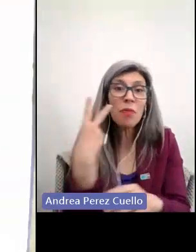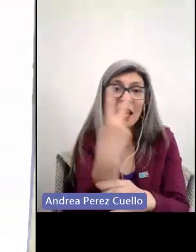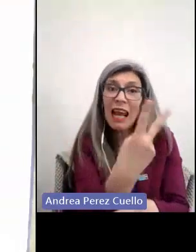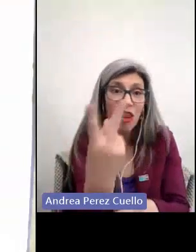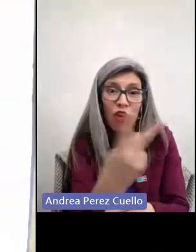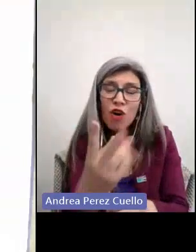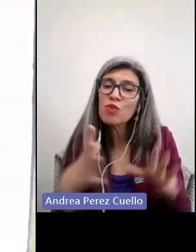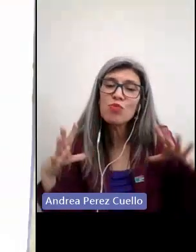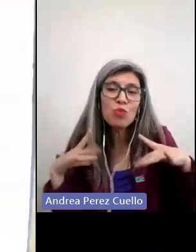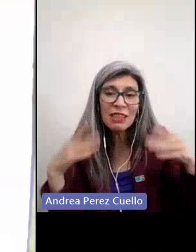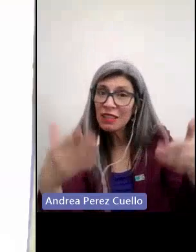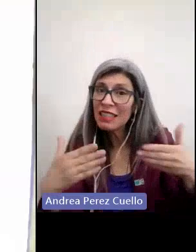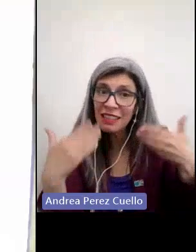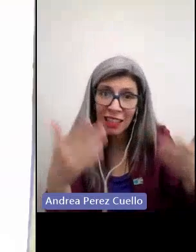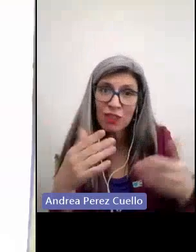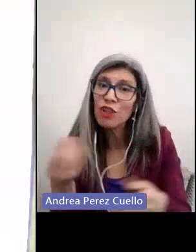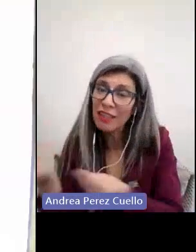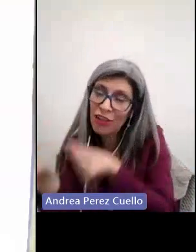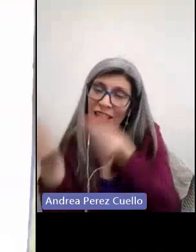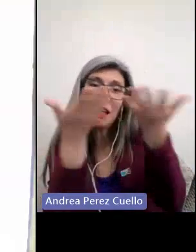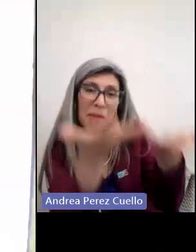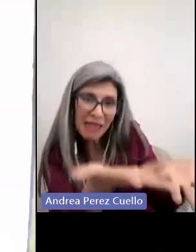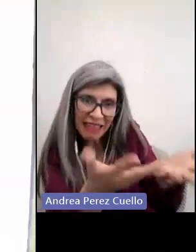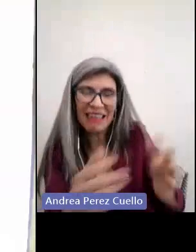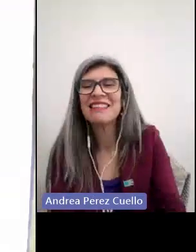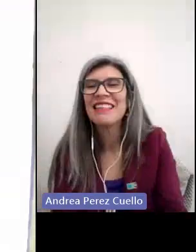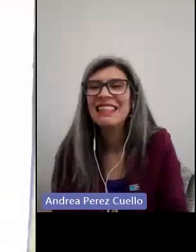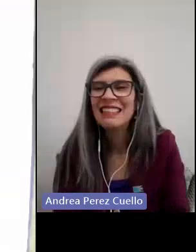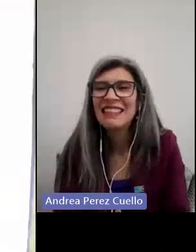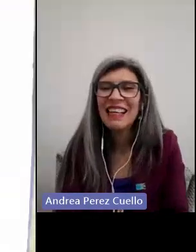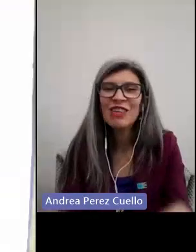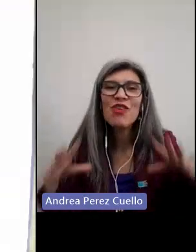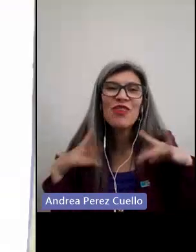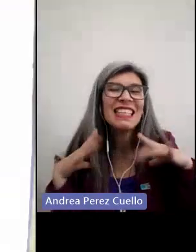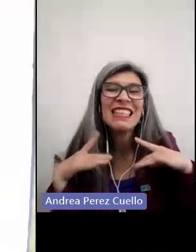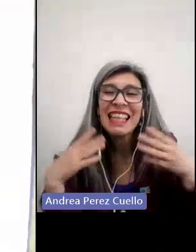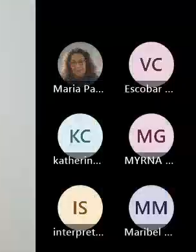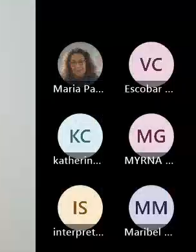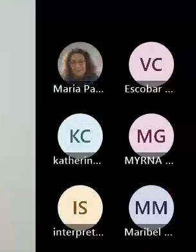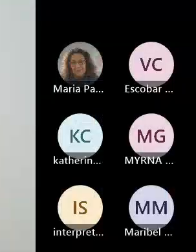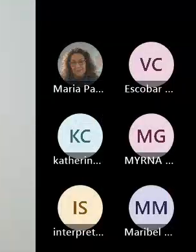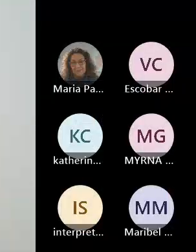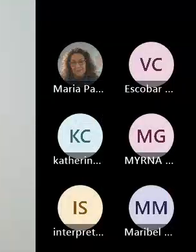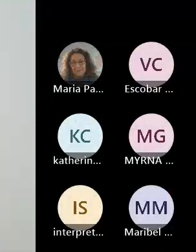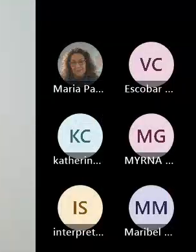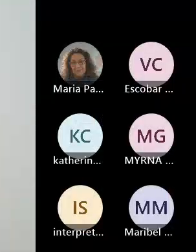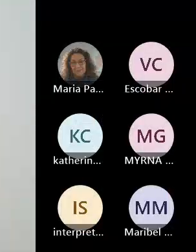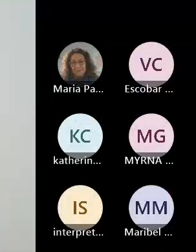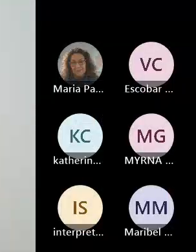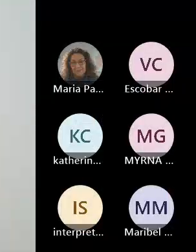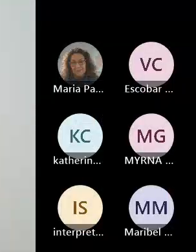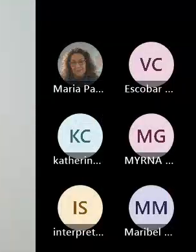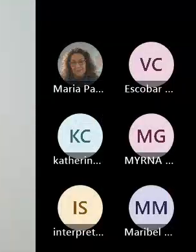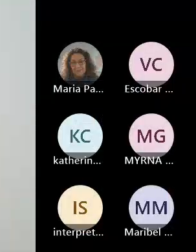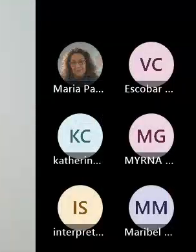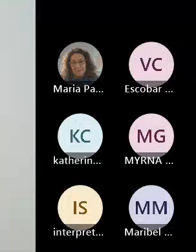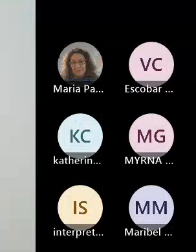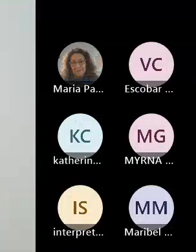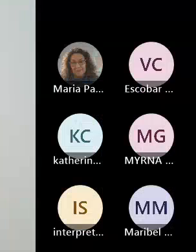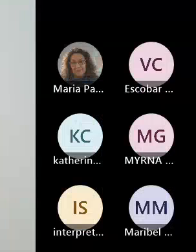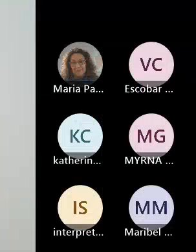Bueno, primero para las dos, muchas felicitaciones, tengo que transmitirles, ¿cierto? Felicitaciones por su trabajo, por el material,